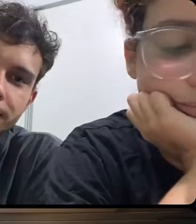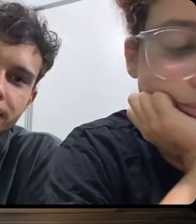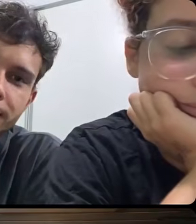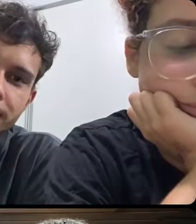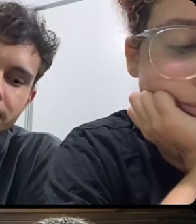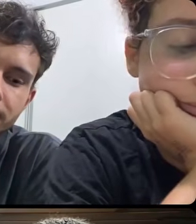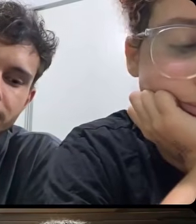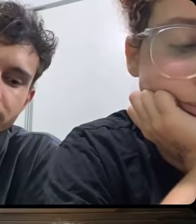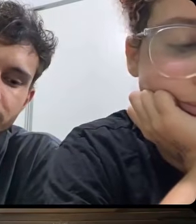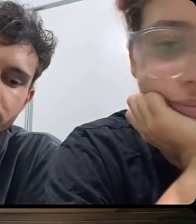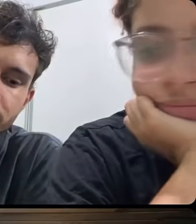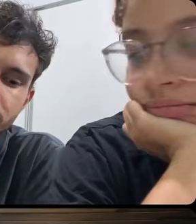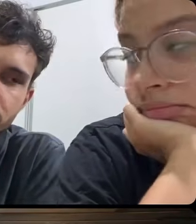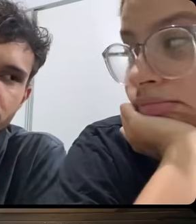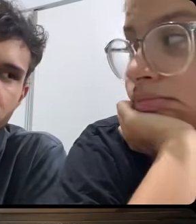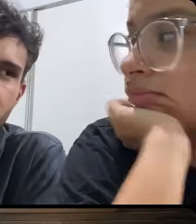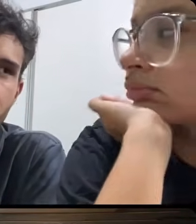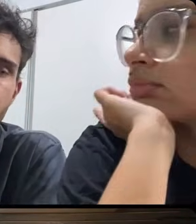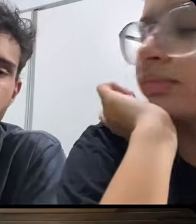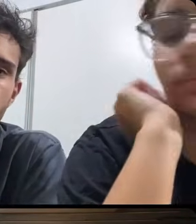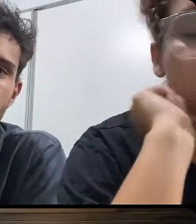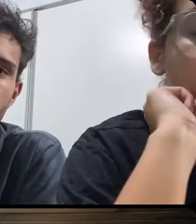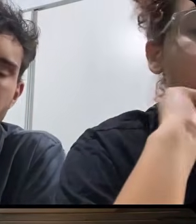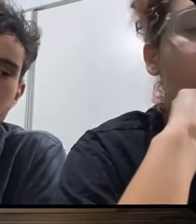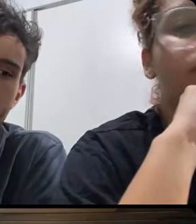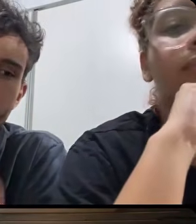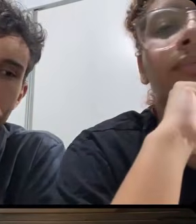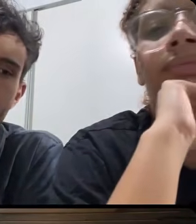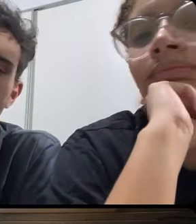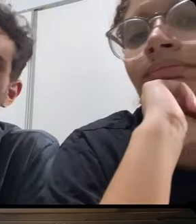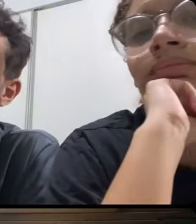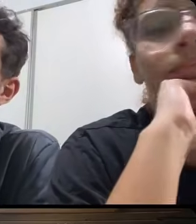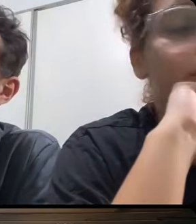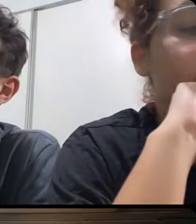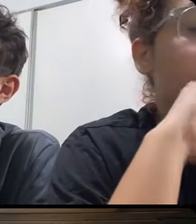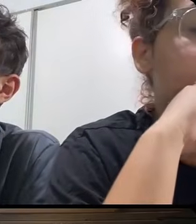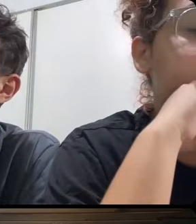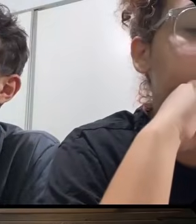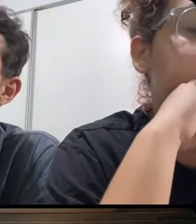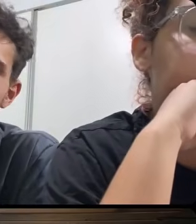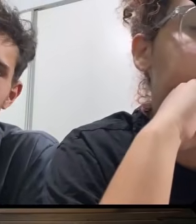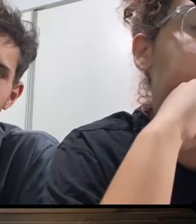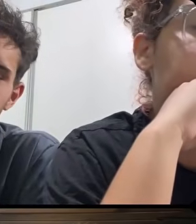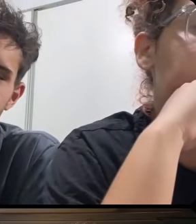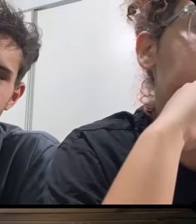vocês se conheceram? Se vocês puderem falar um pouquinho. Então, foi.